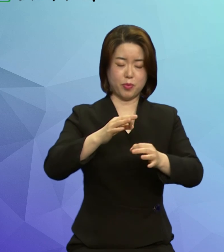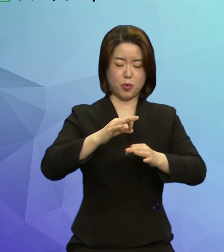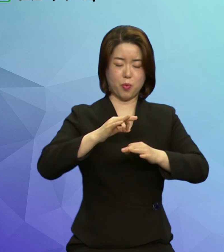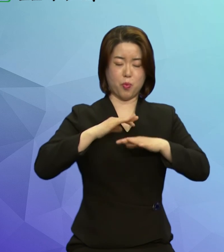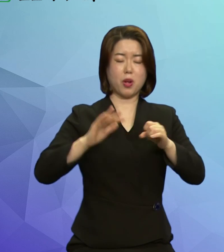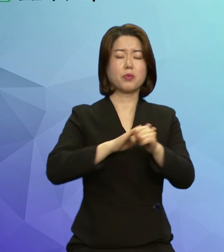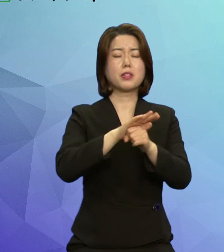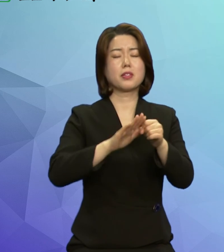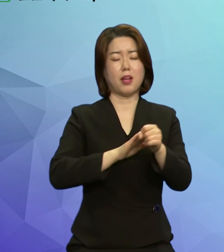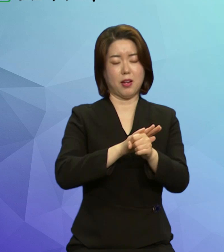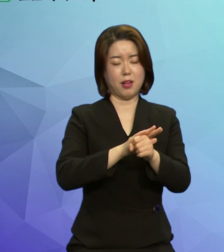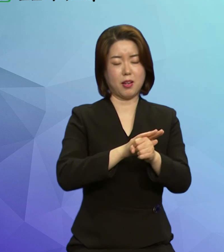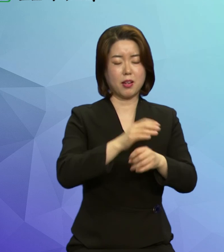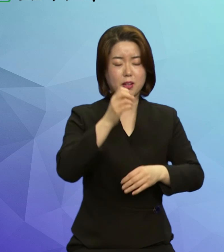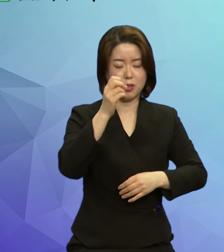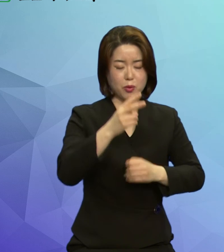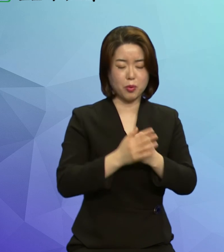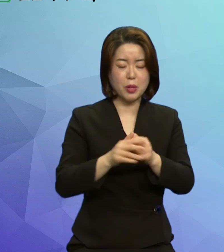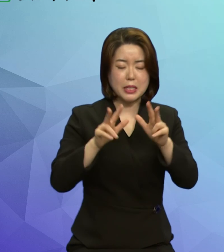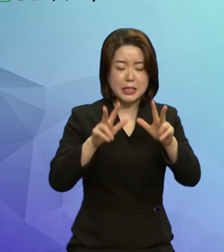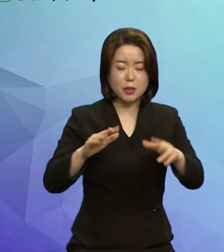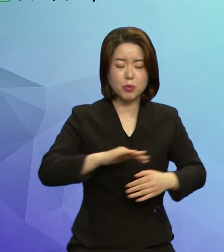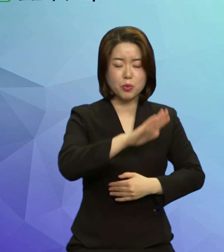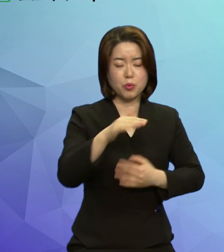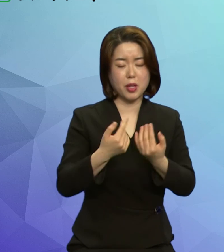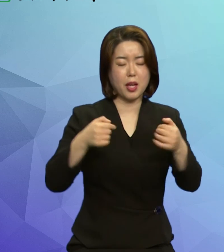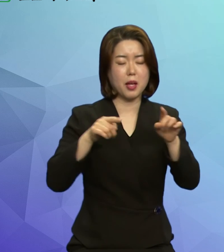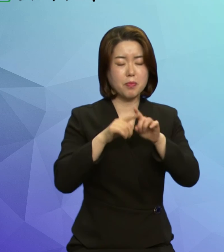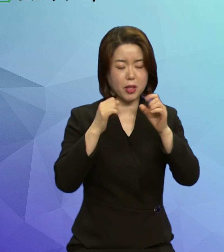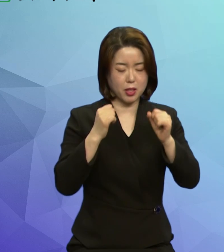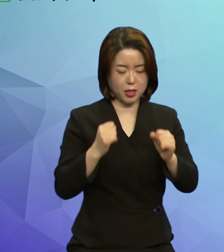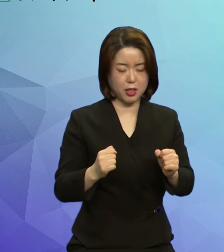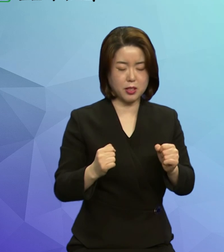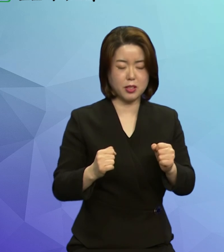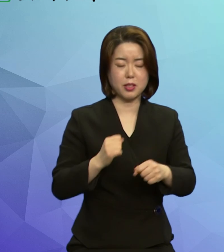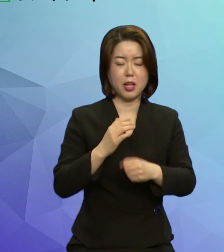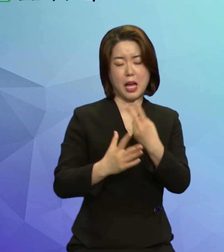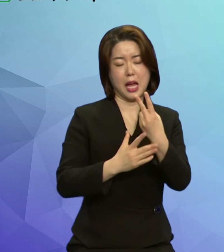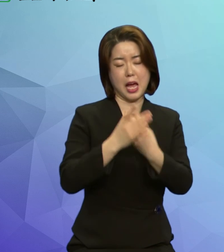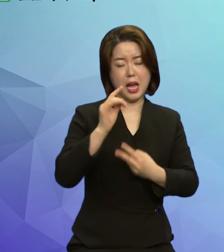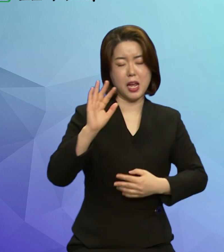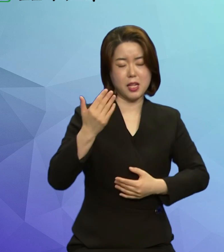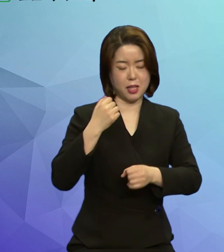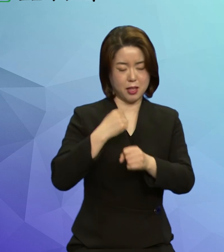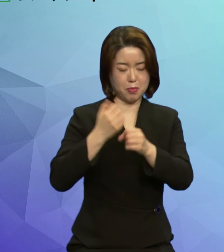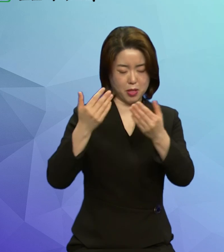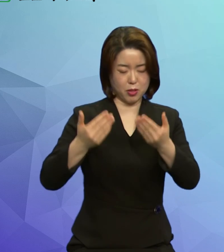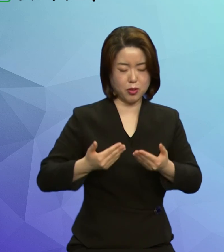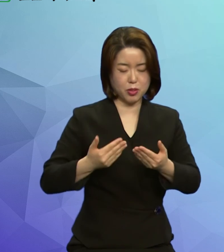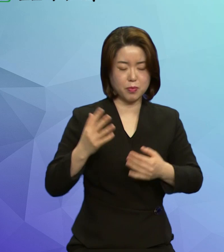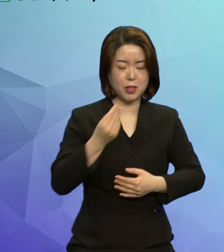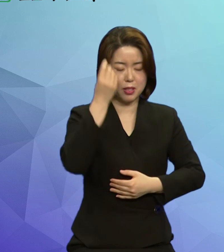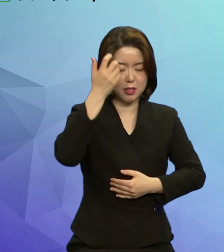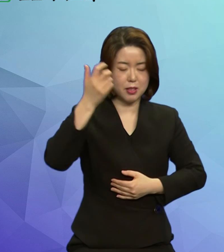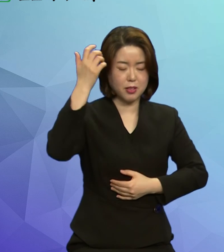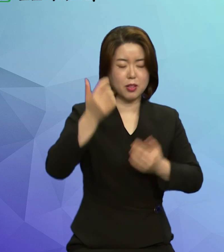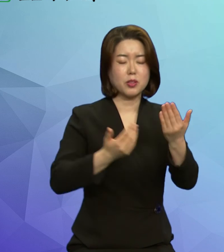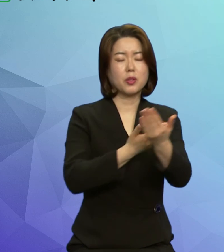놀라우신 사랑하심과 지금도 우리와 함께 하시는 하나 되게 하시는 성령의